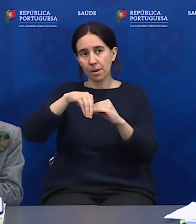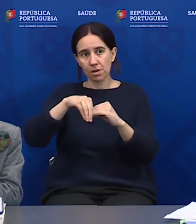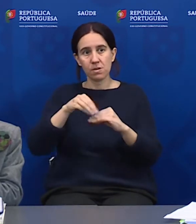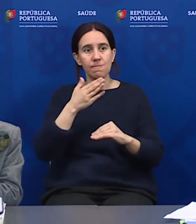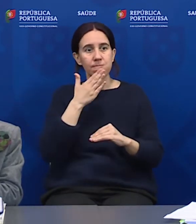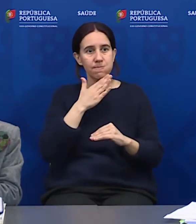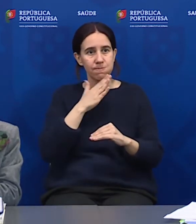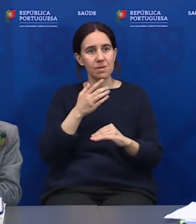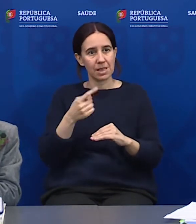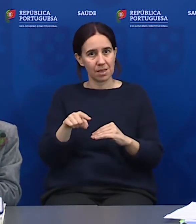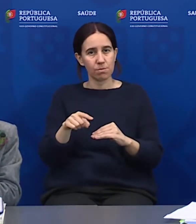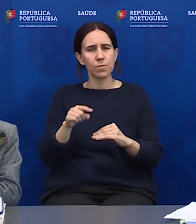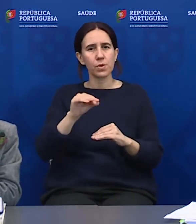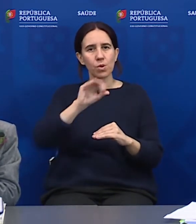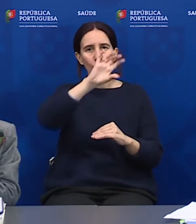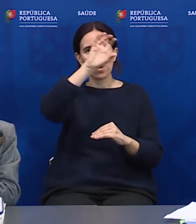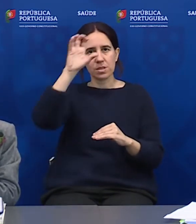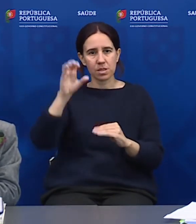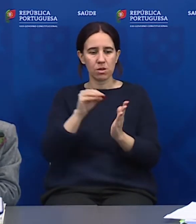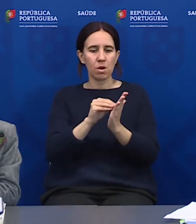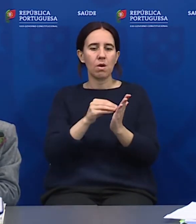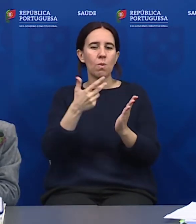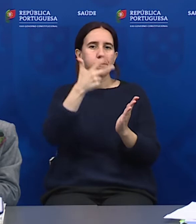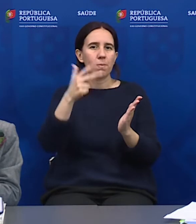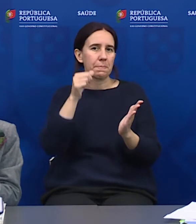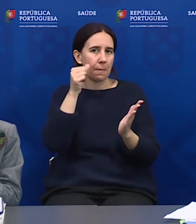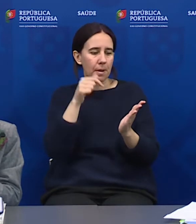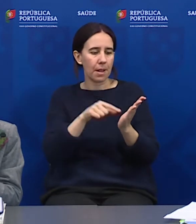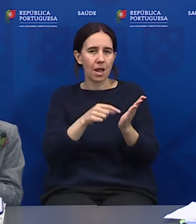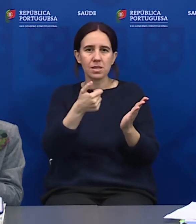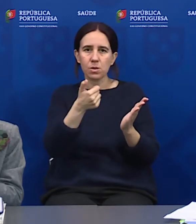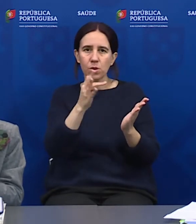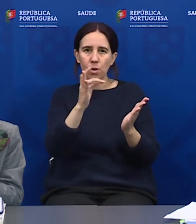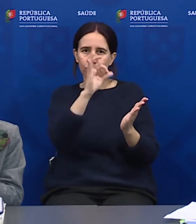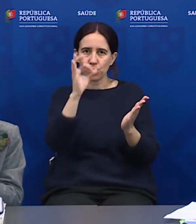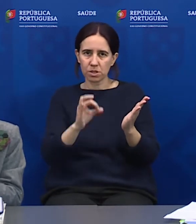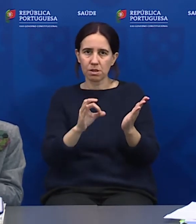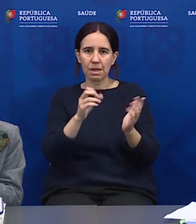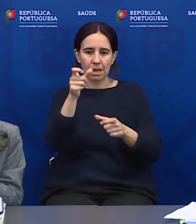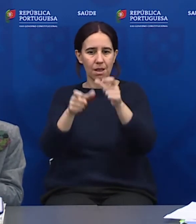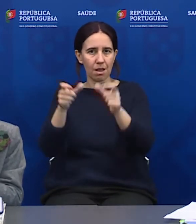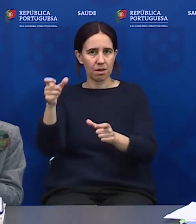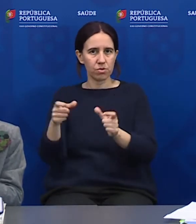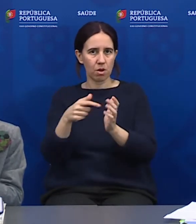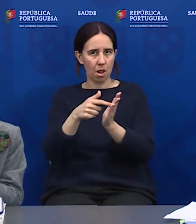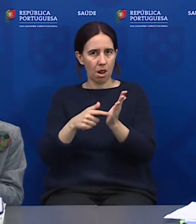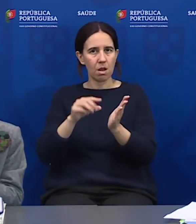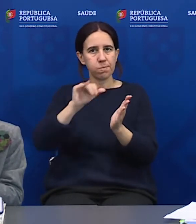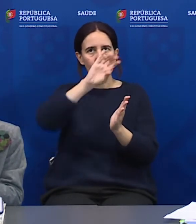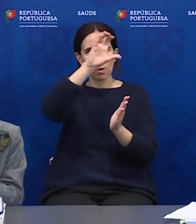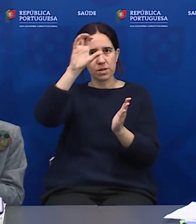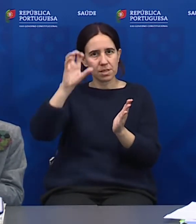assim, uma distribuição por concelhos, ainda não completa, com cerca de 54% dos casos ditos